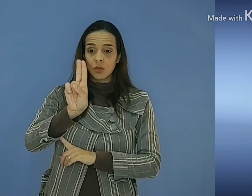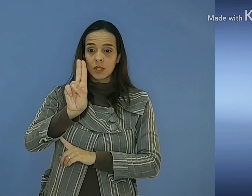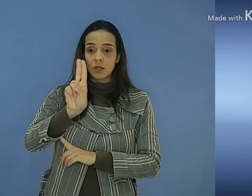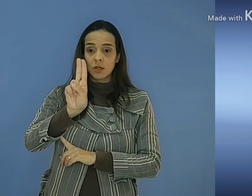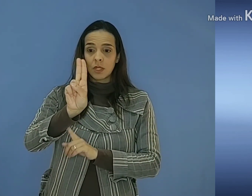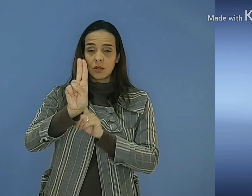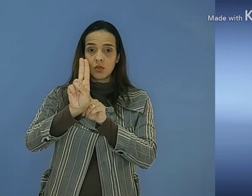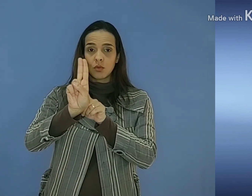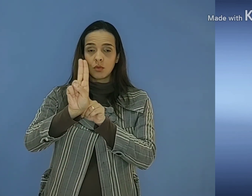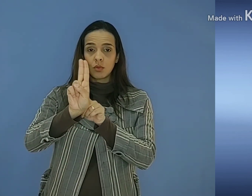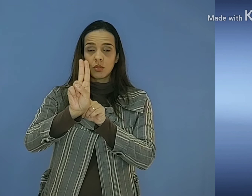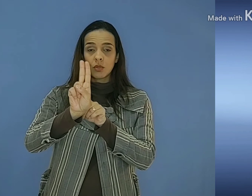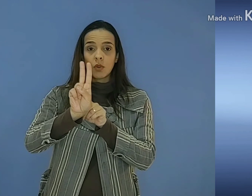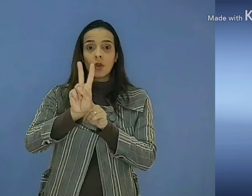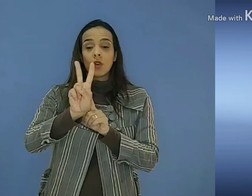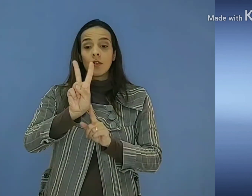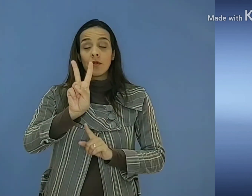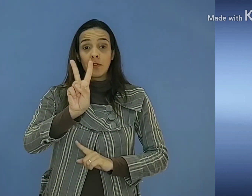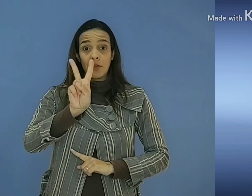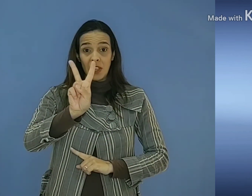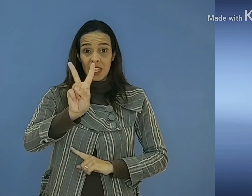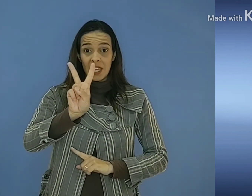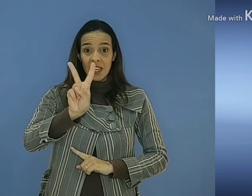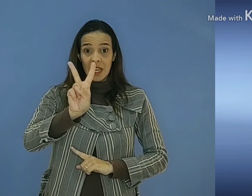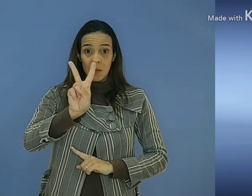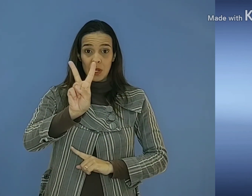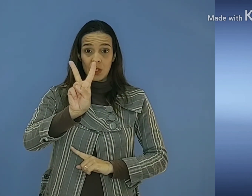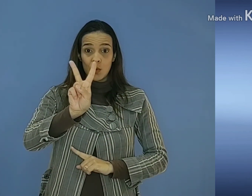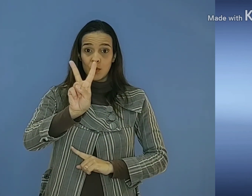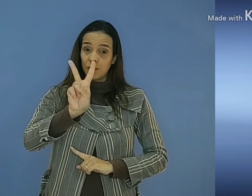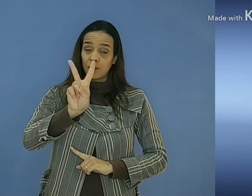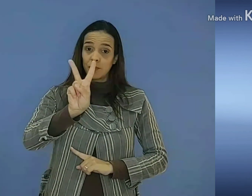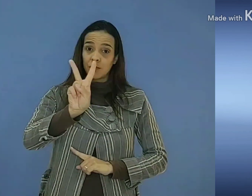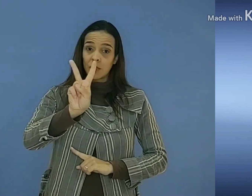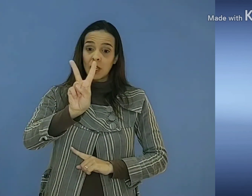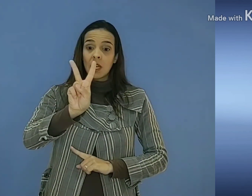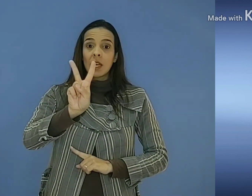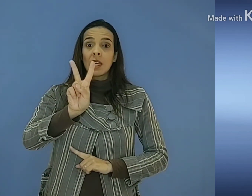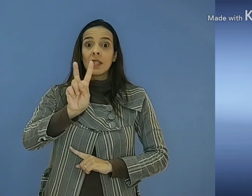que são os dois dedos juntos. V, abriu.